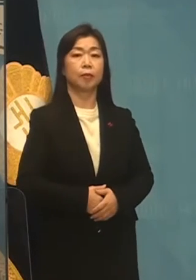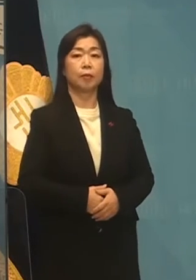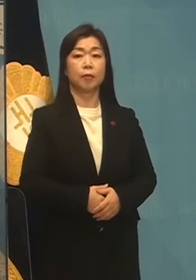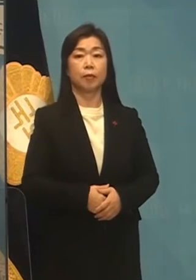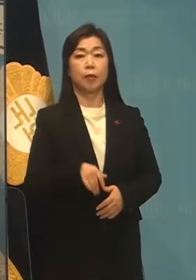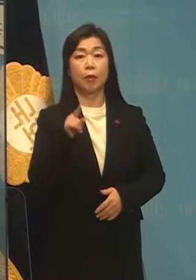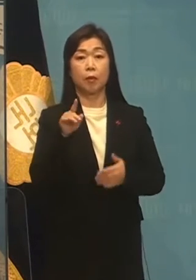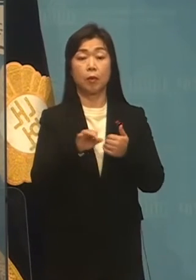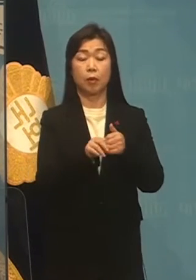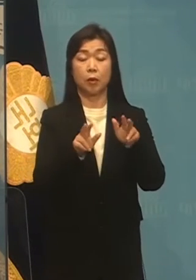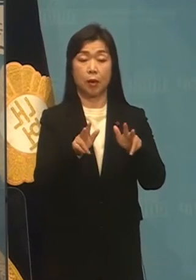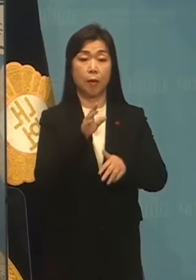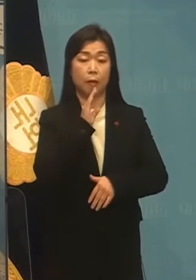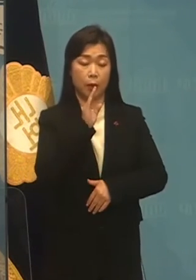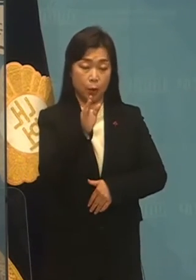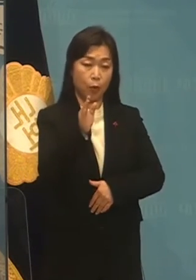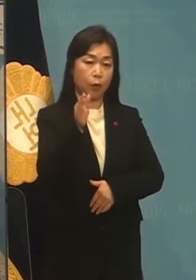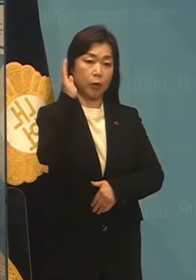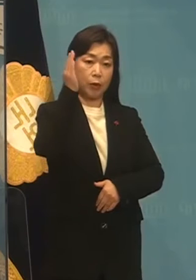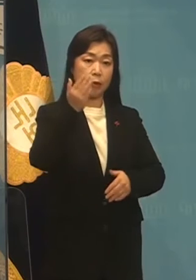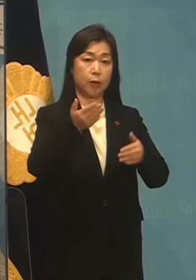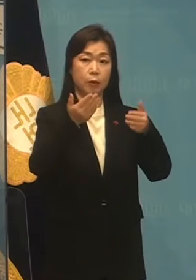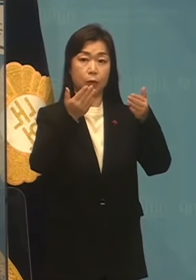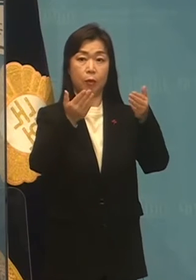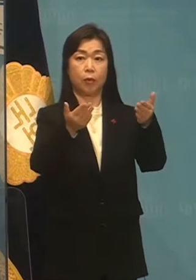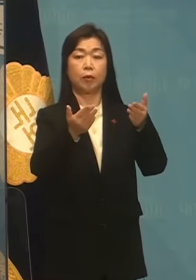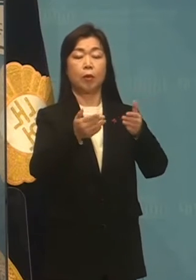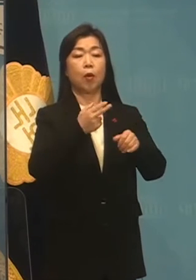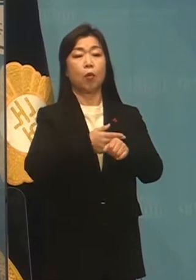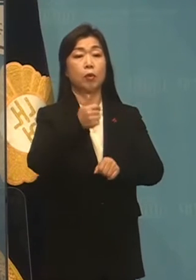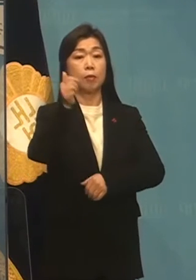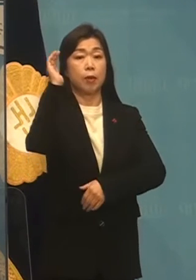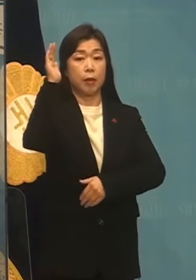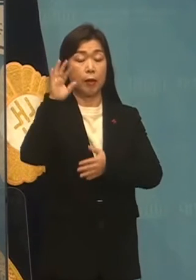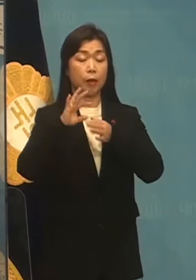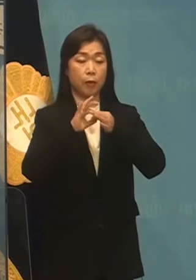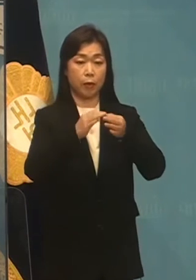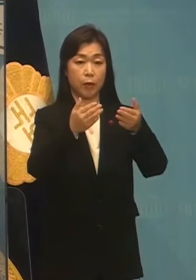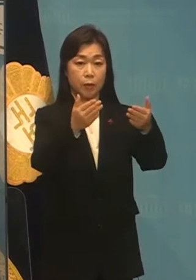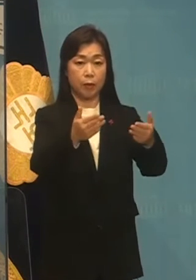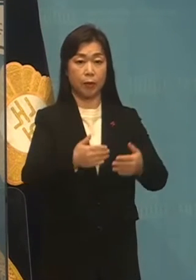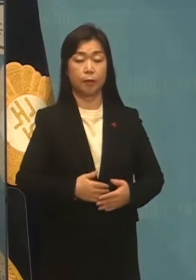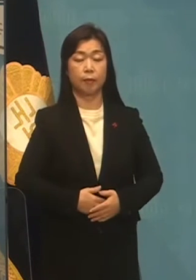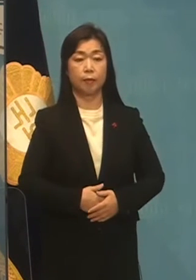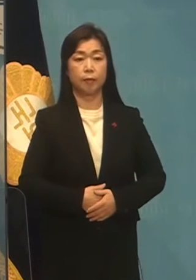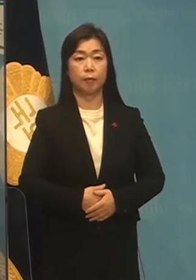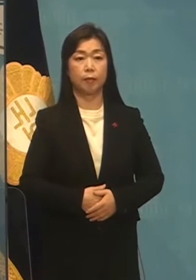인사합니다. 네, 그러면 바로 이제 기자회견하고 교수님 말씀을 이어가도록 하겠습니다.